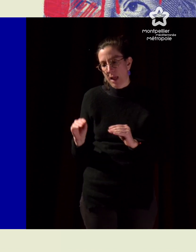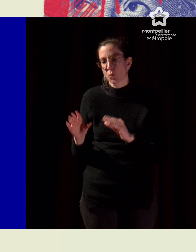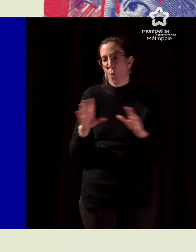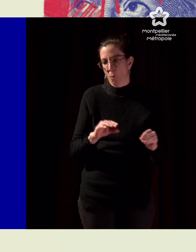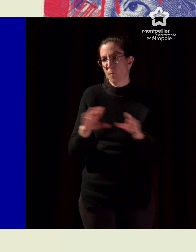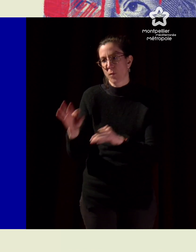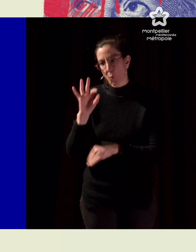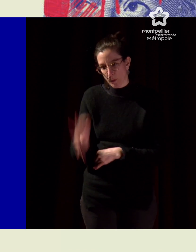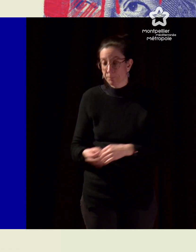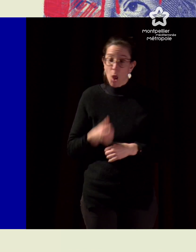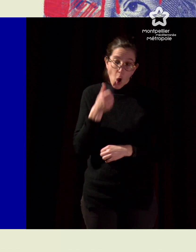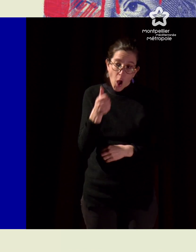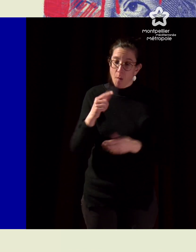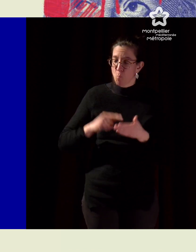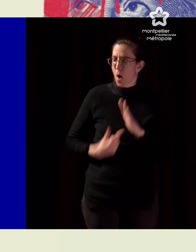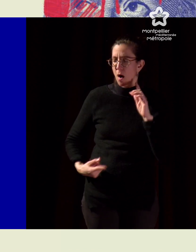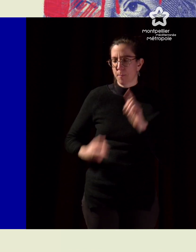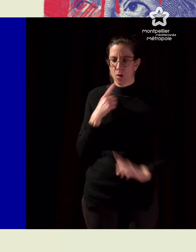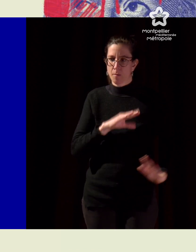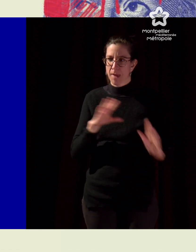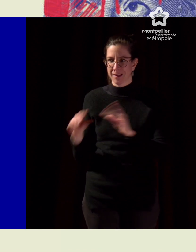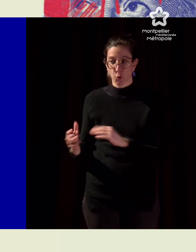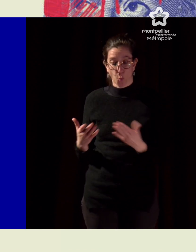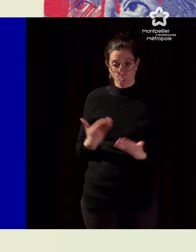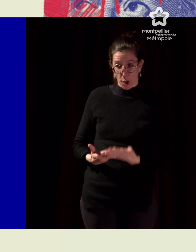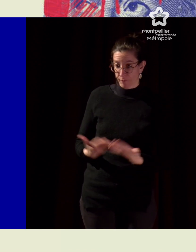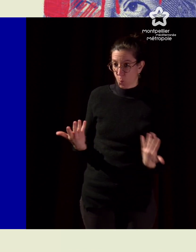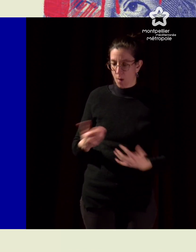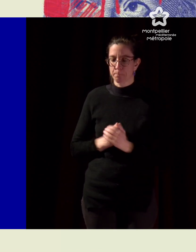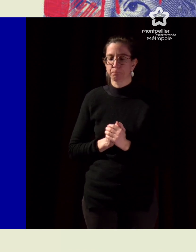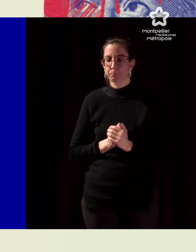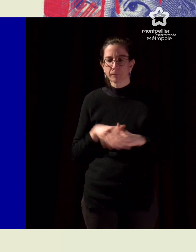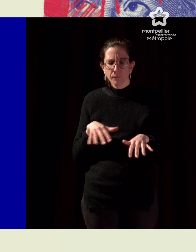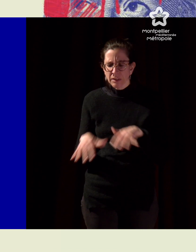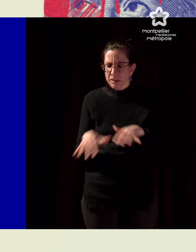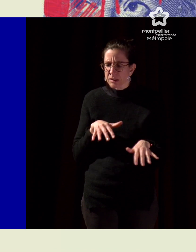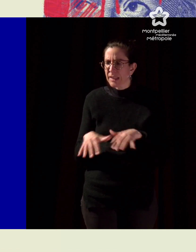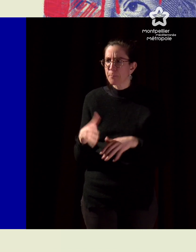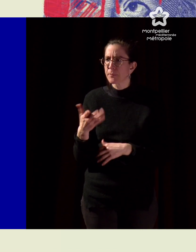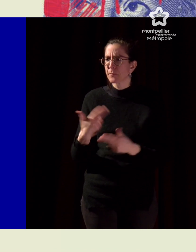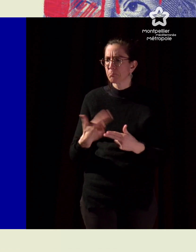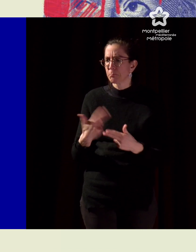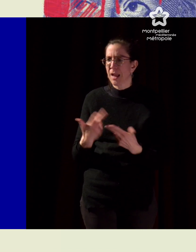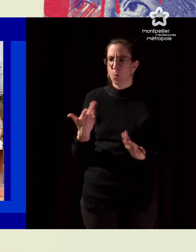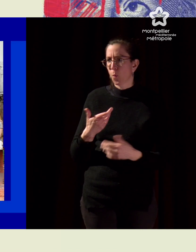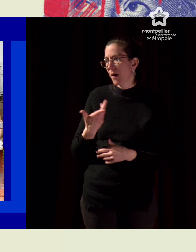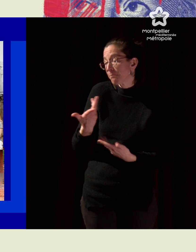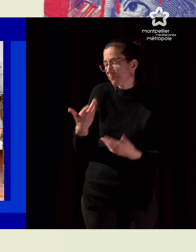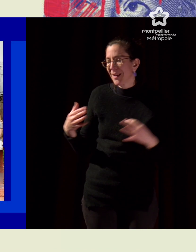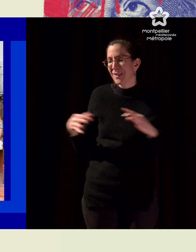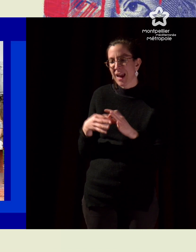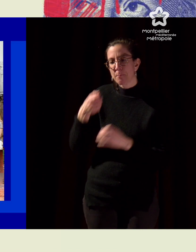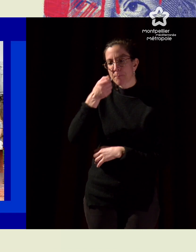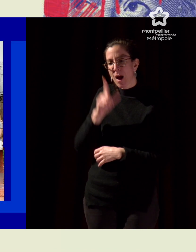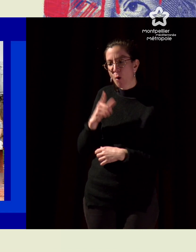majeures de la migration sur les petites distances, c'est ce qu'on appelle les systèmes de parenté. Je